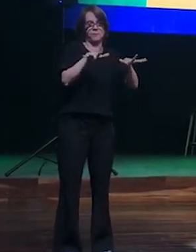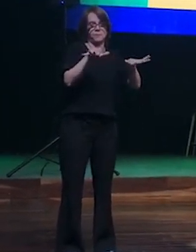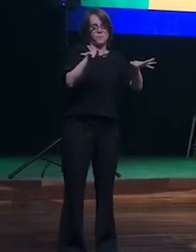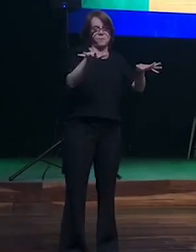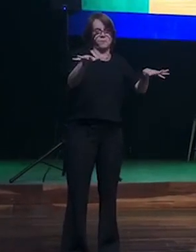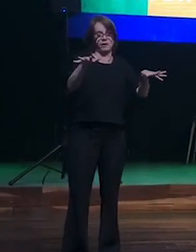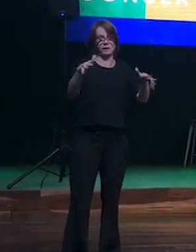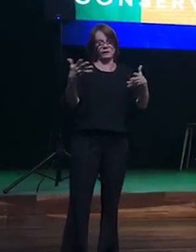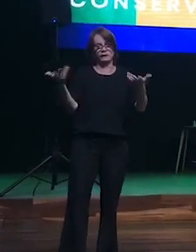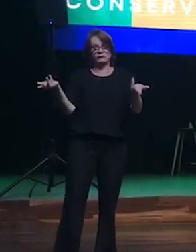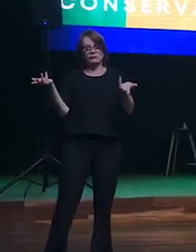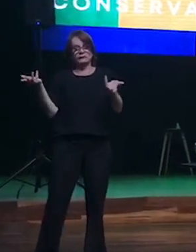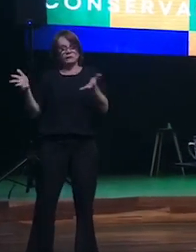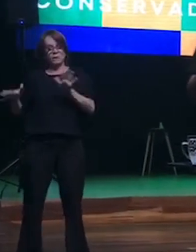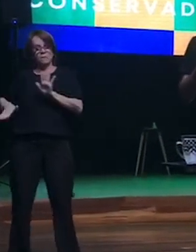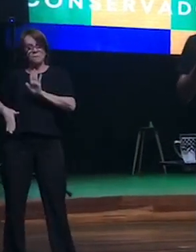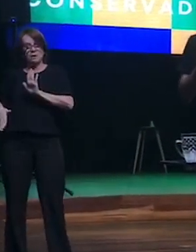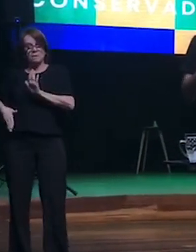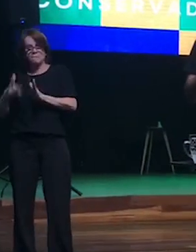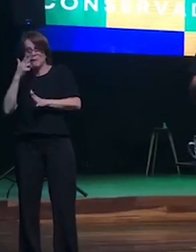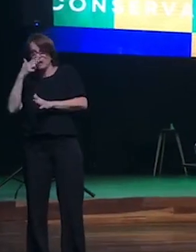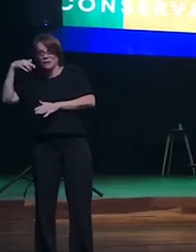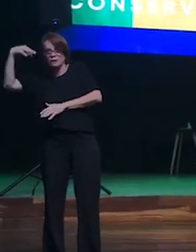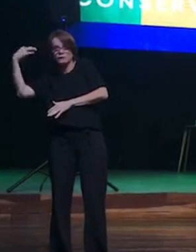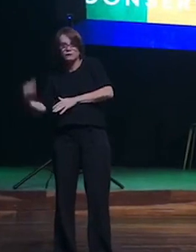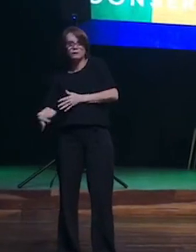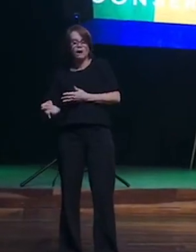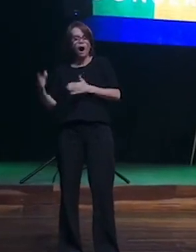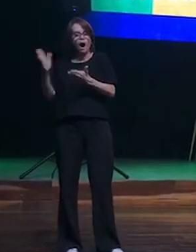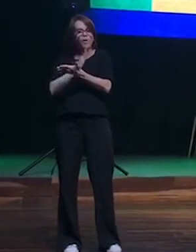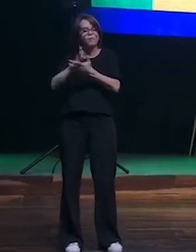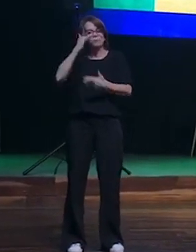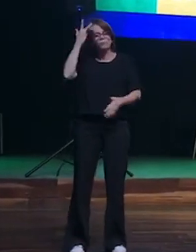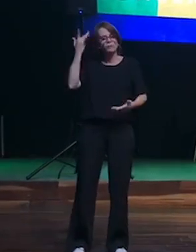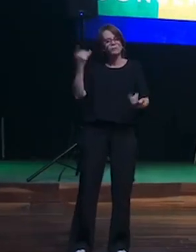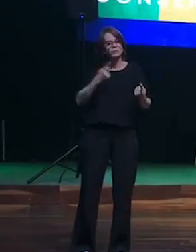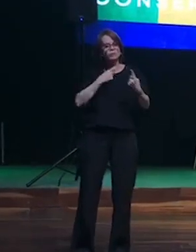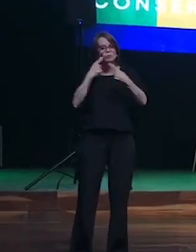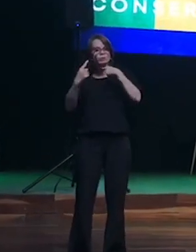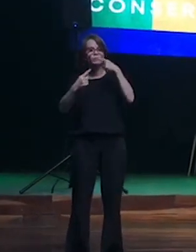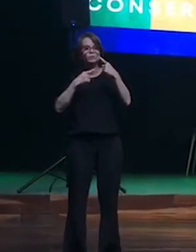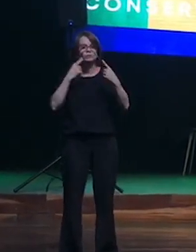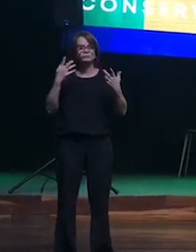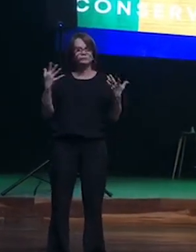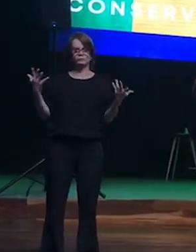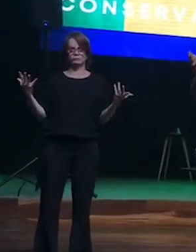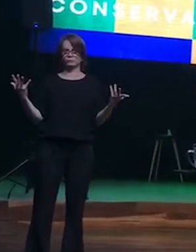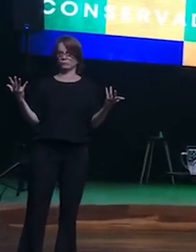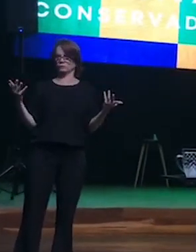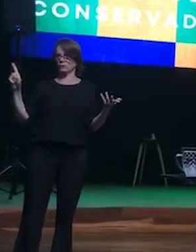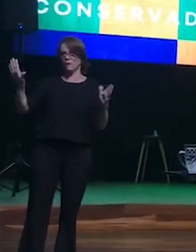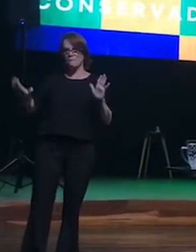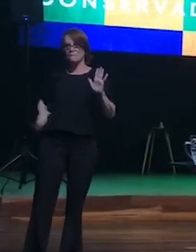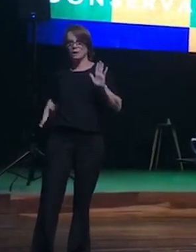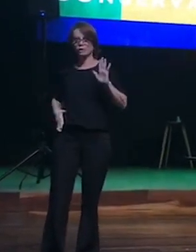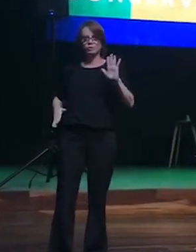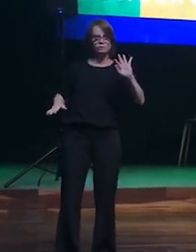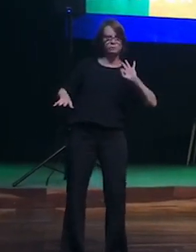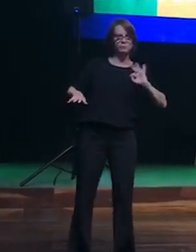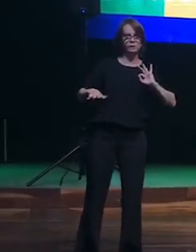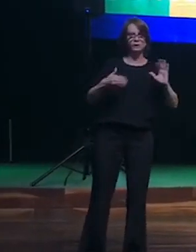banditismo parece que é o correto, tem muita gente que fica até em dúvida. trocou tiro lá, bandido e